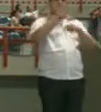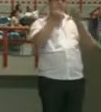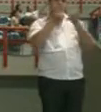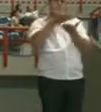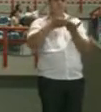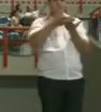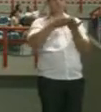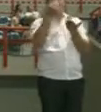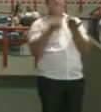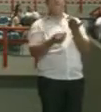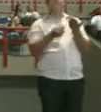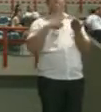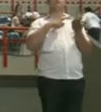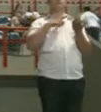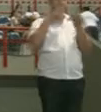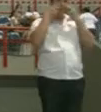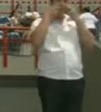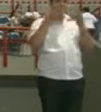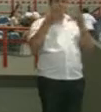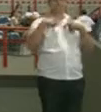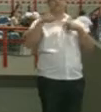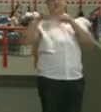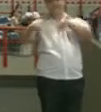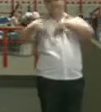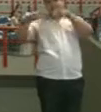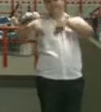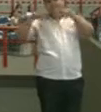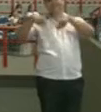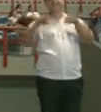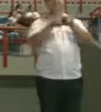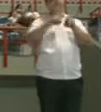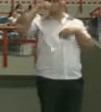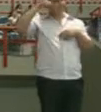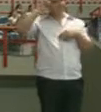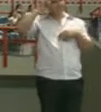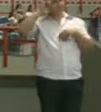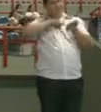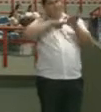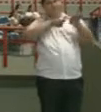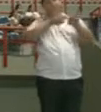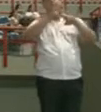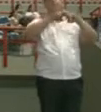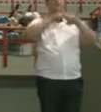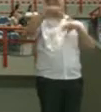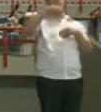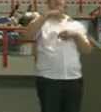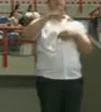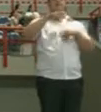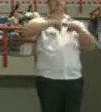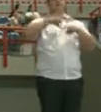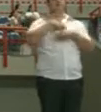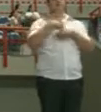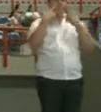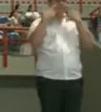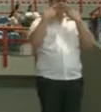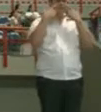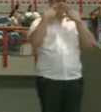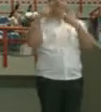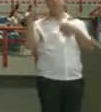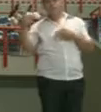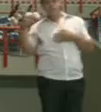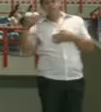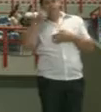farinha seca, olhando a produção agrícola e a pecuária. Madalena chorava. Sua